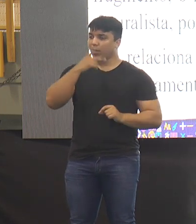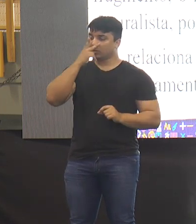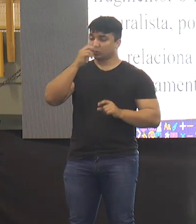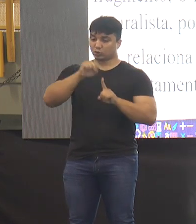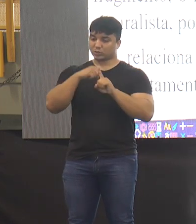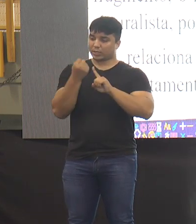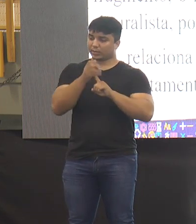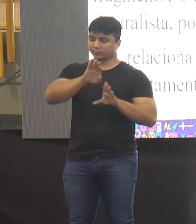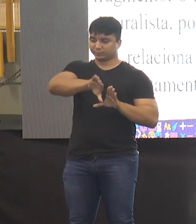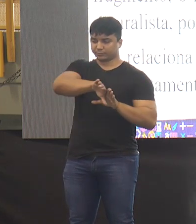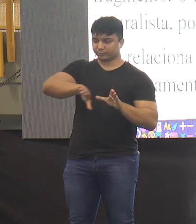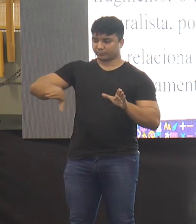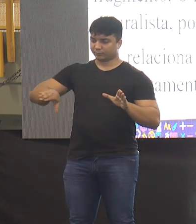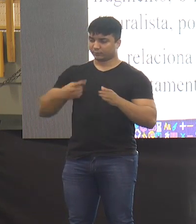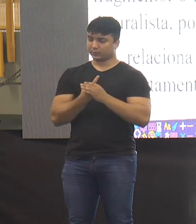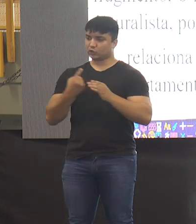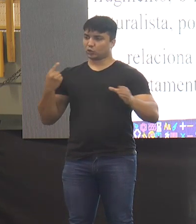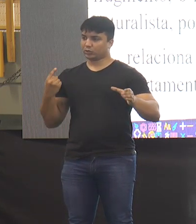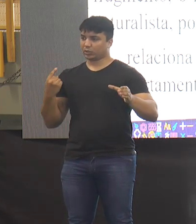isolado da sociedade.